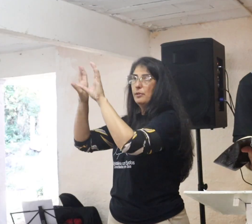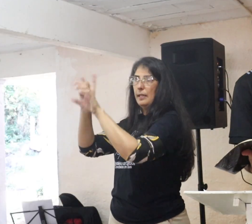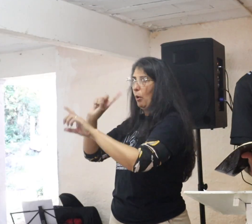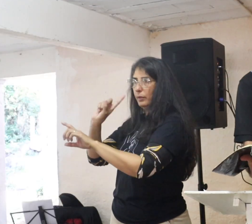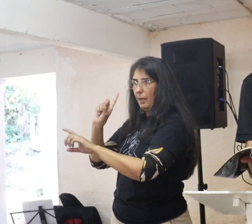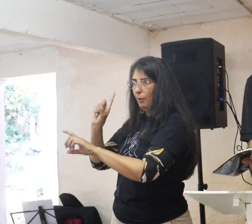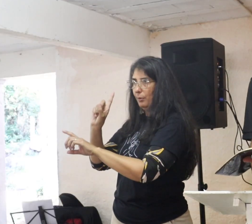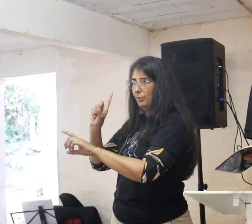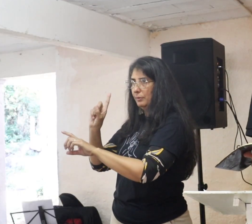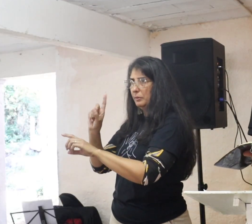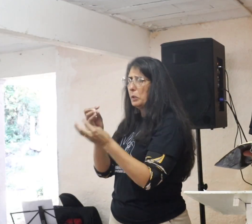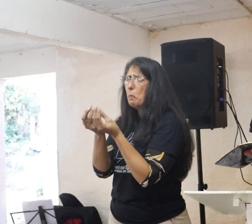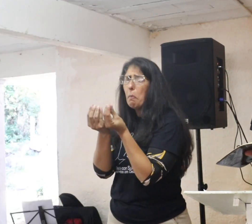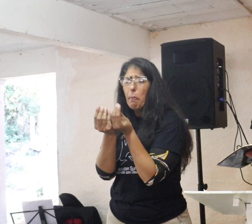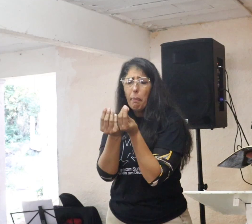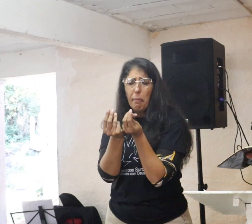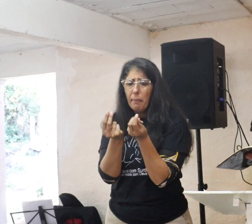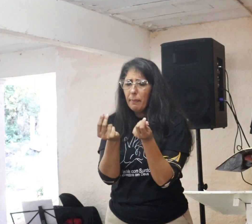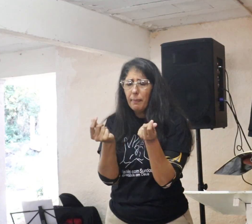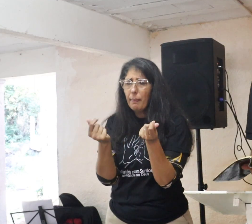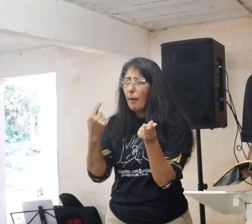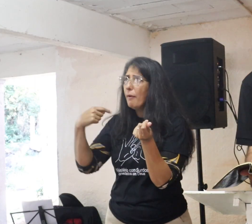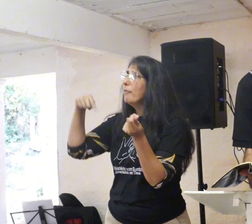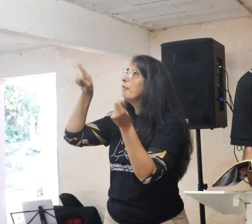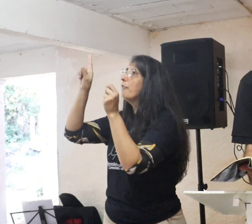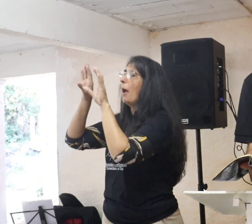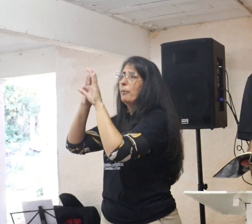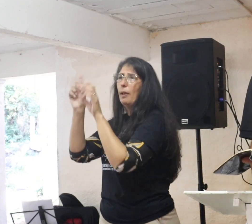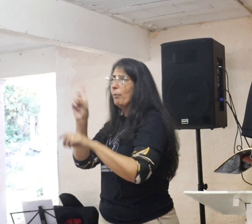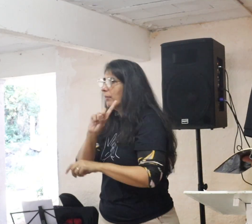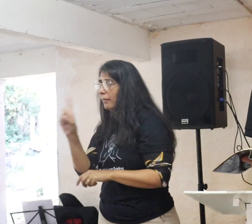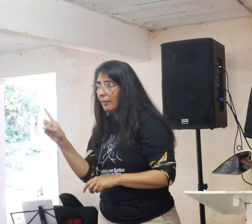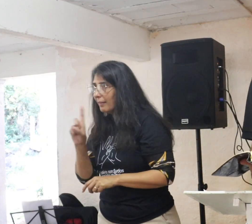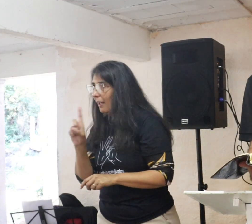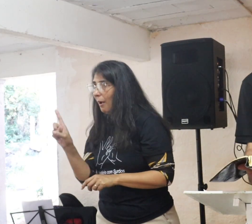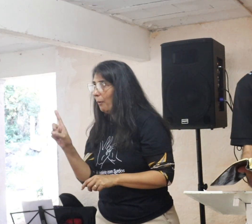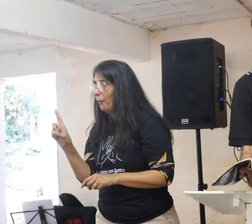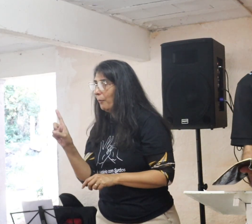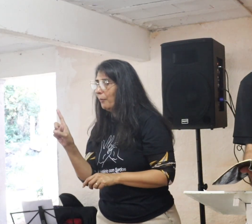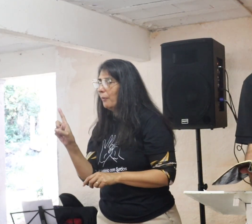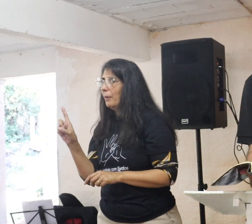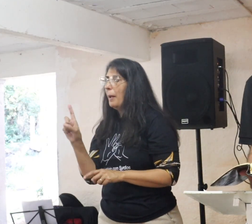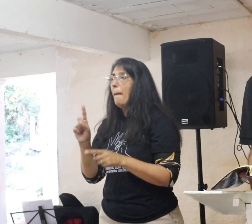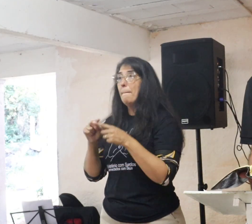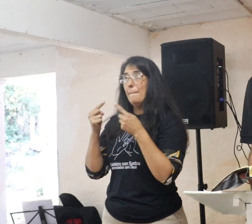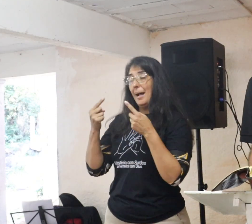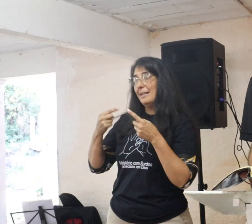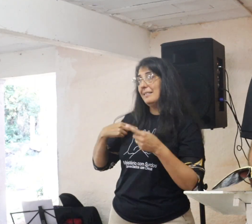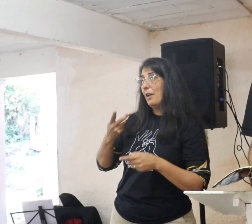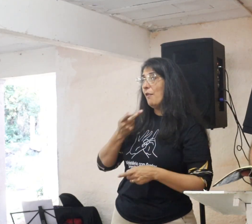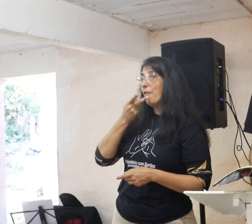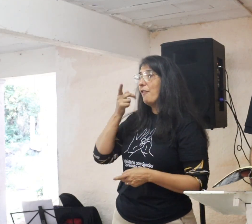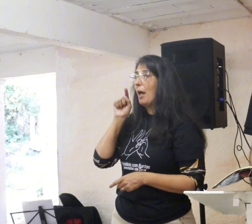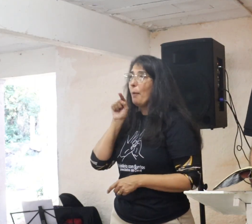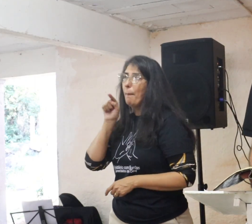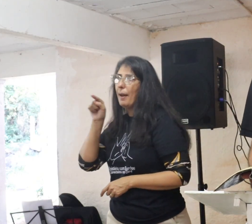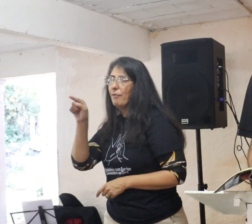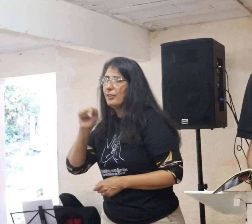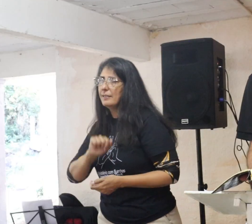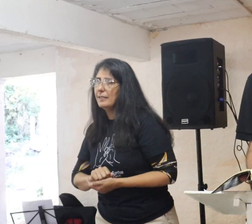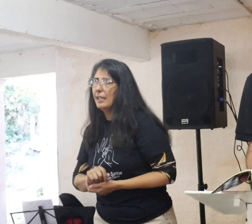o que é perecível pode herdar o imperecível. Eis que eu lhes digo um mistério: nem